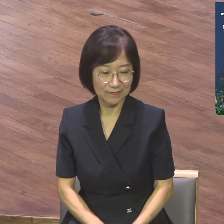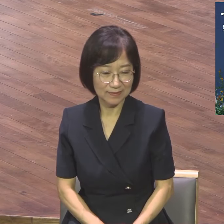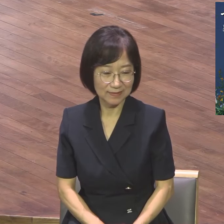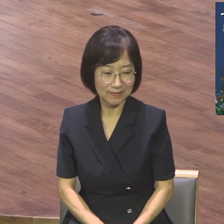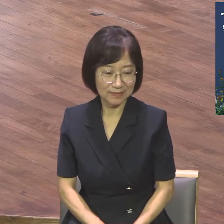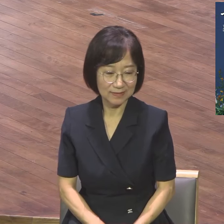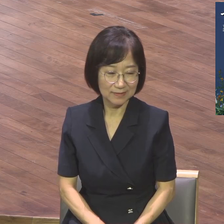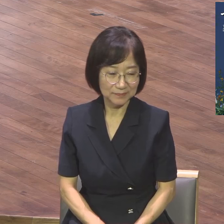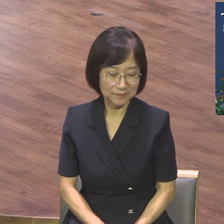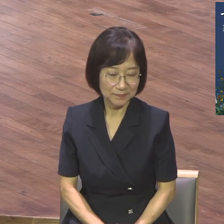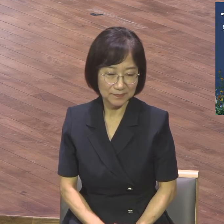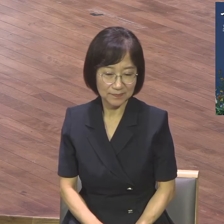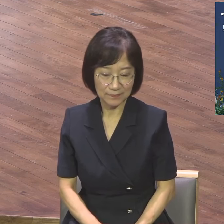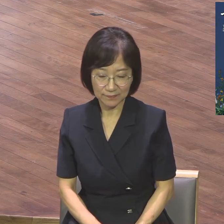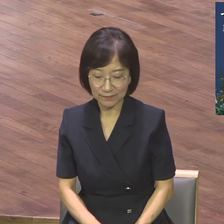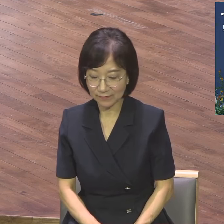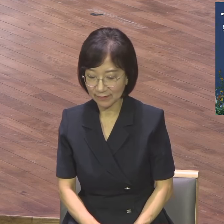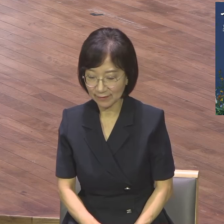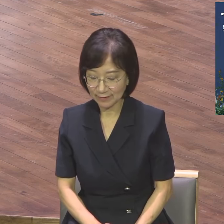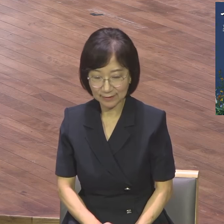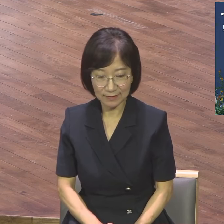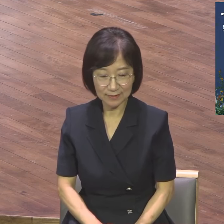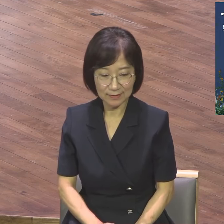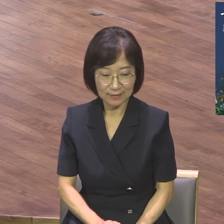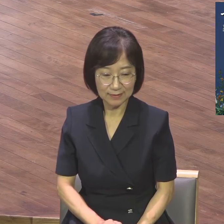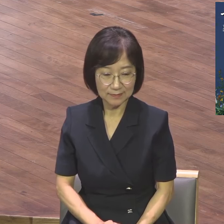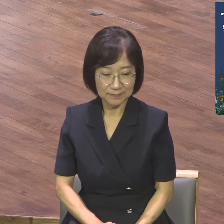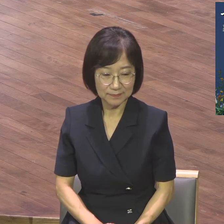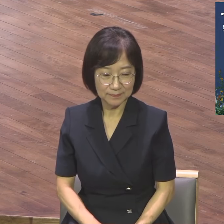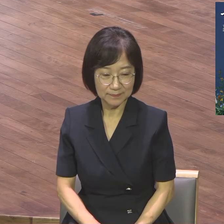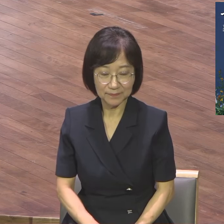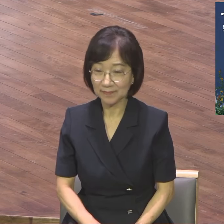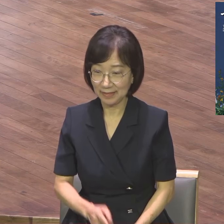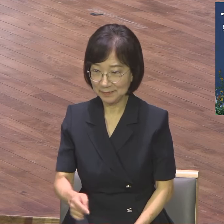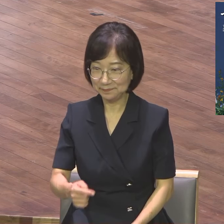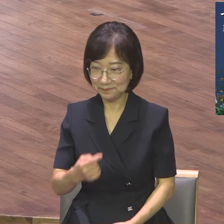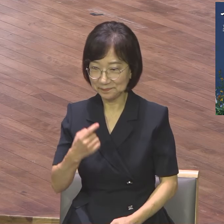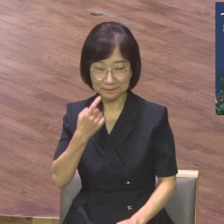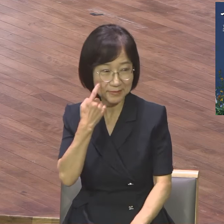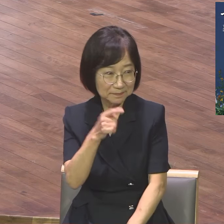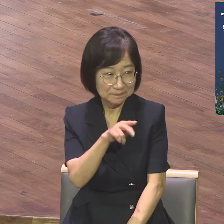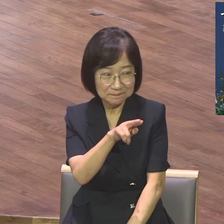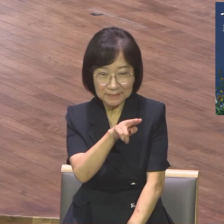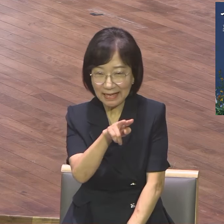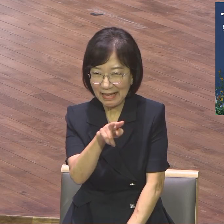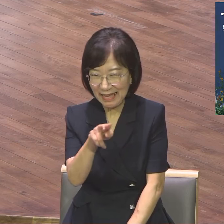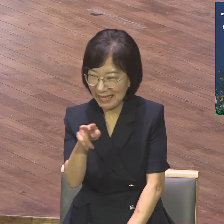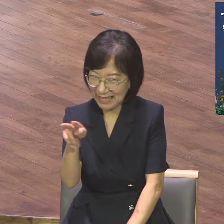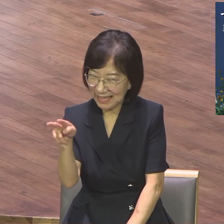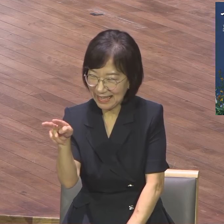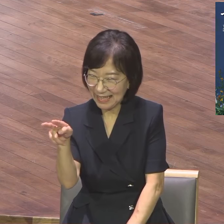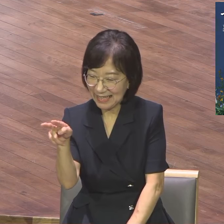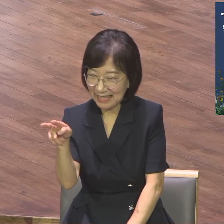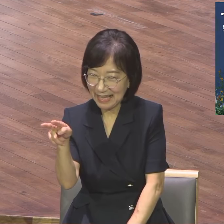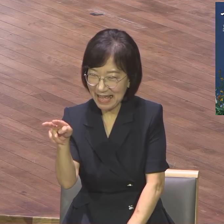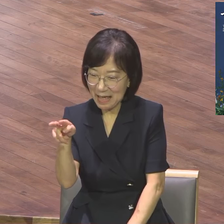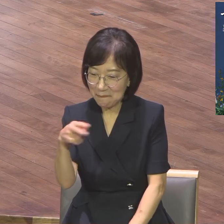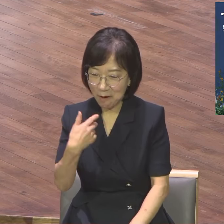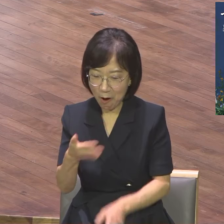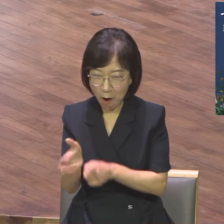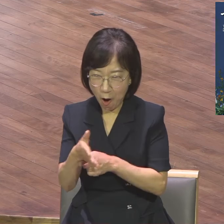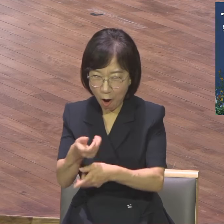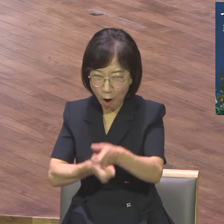다 갈릴리 사람들이요. 세상 눈으로 볼 때 뭐 아무것도 못할 것 같지요. 아이고 저것들이 저 어부들이 저기